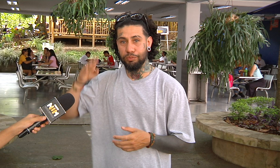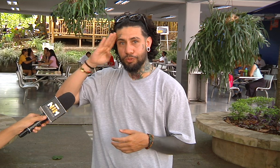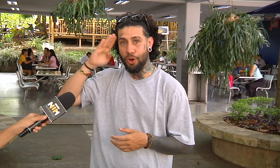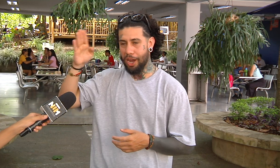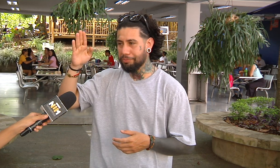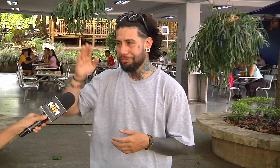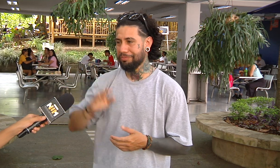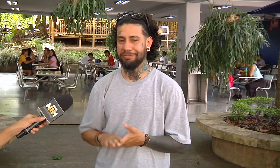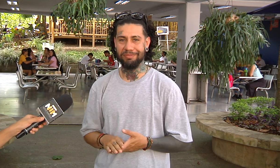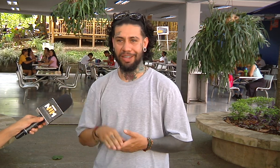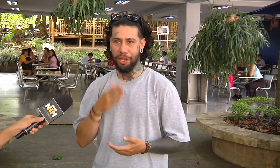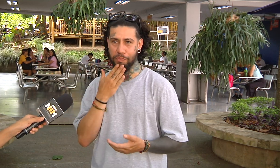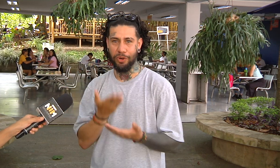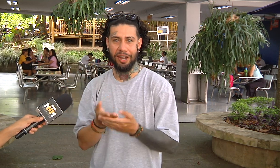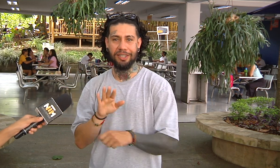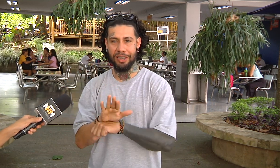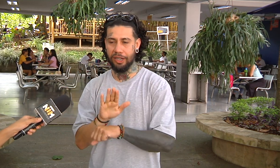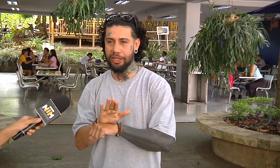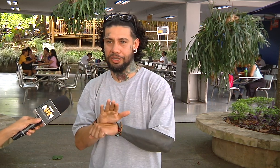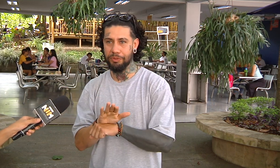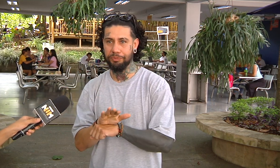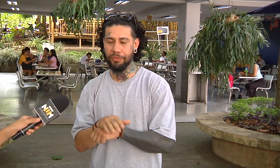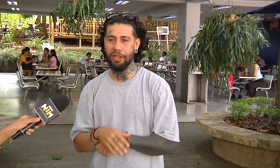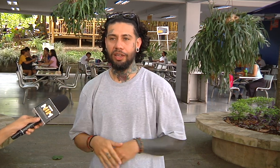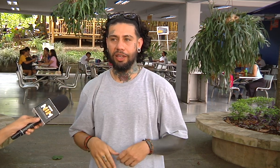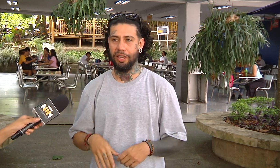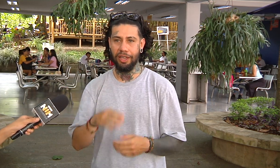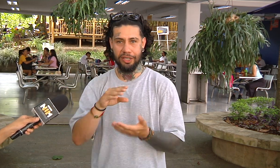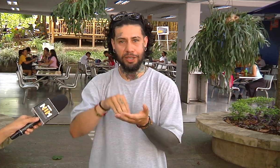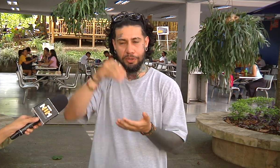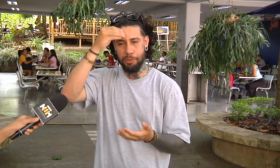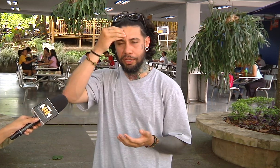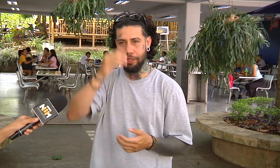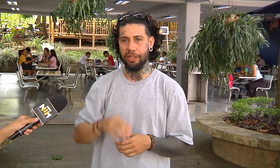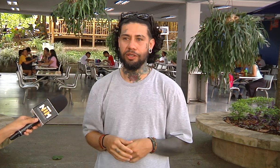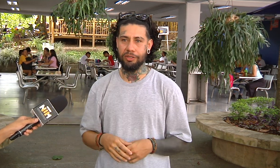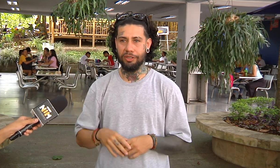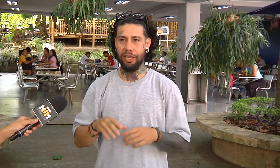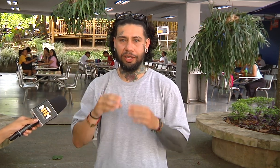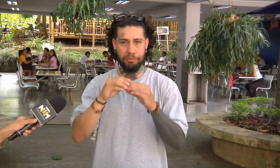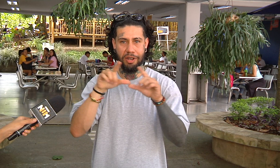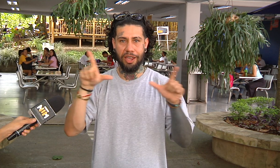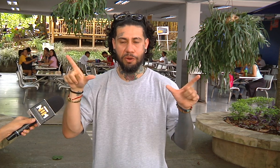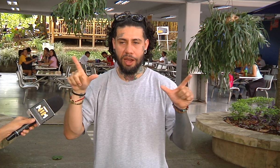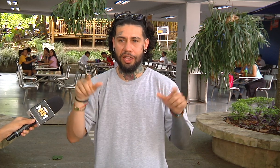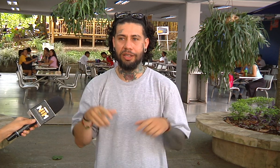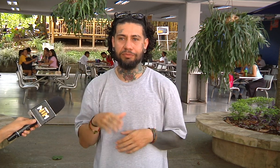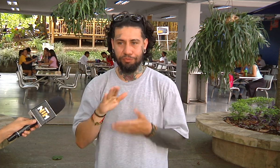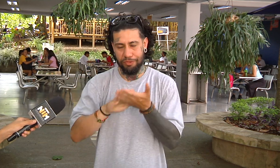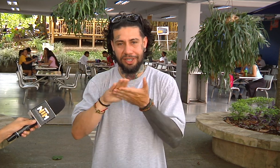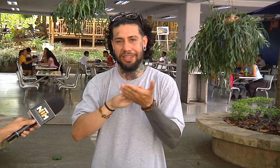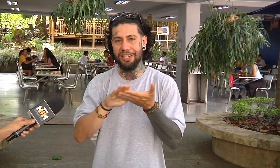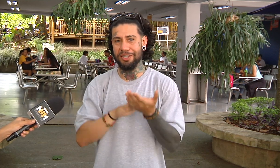Hola, buenas tardes, estamos aprendiendo lenguaje de señas,